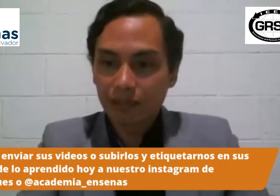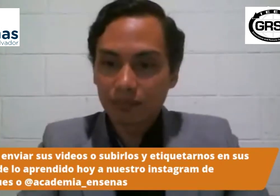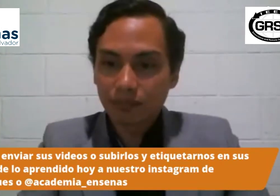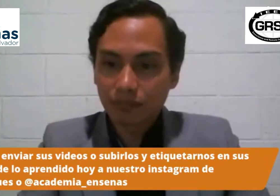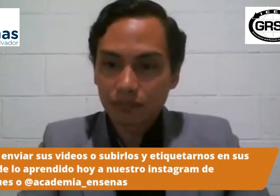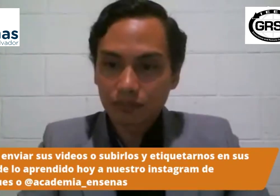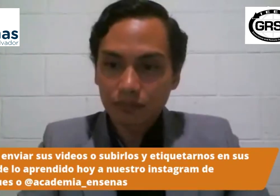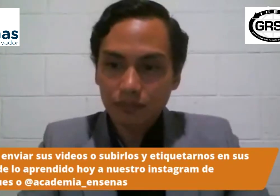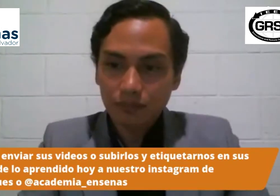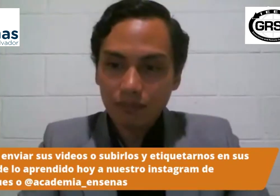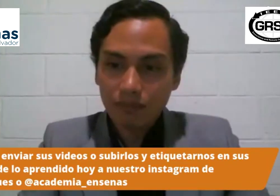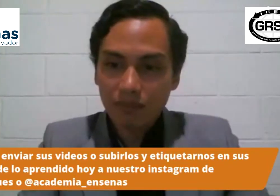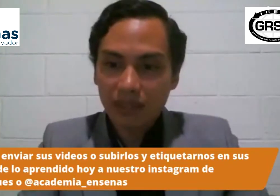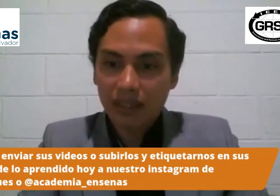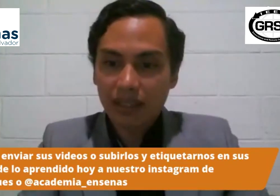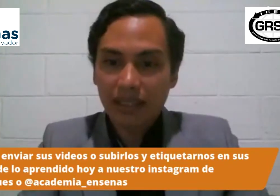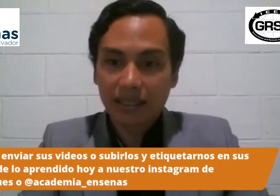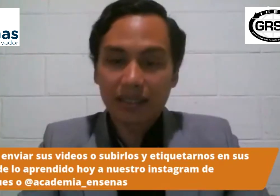decir